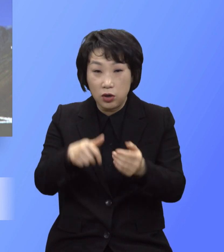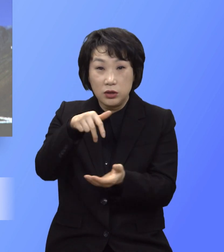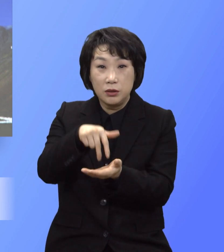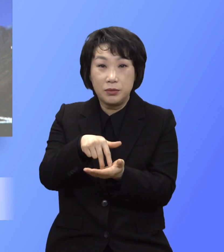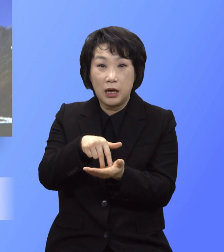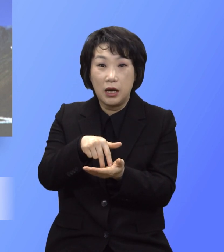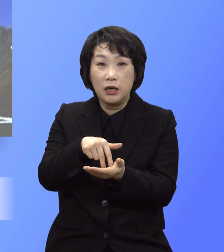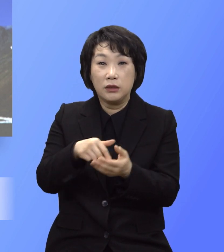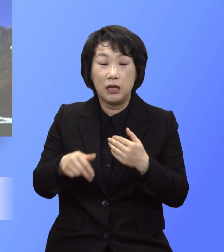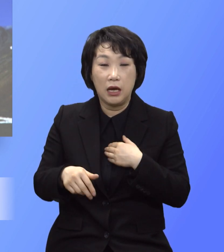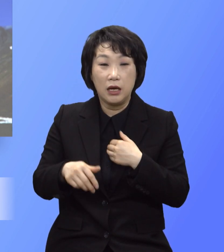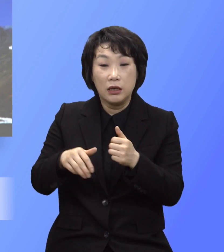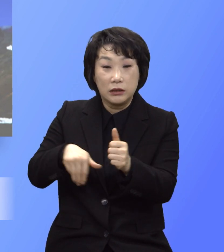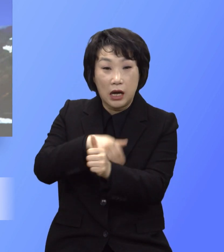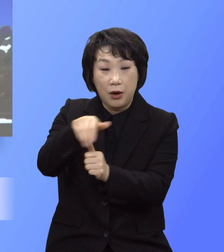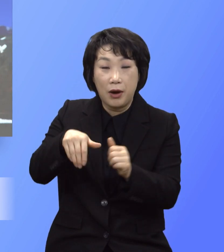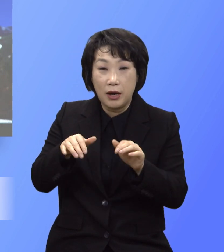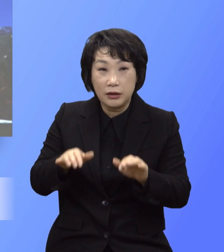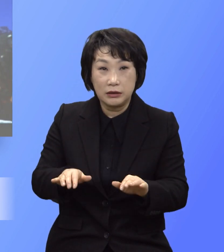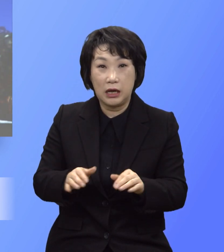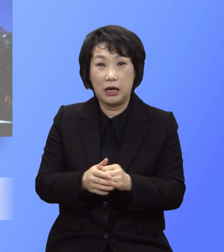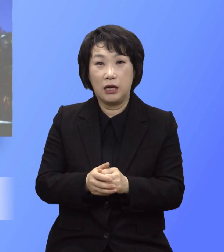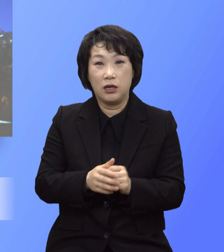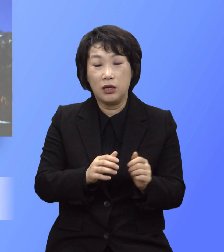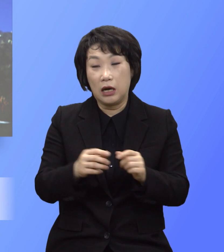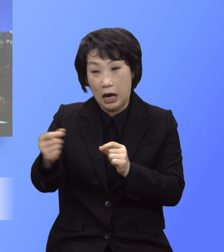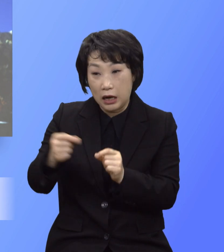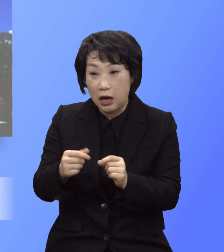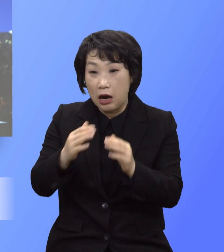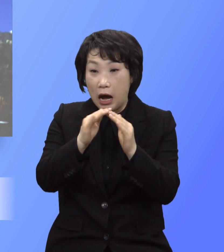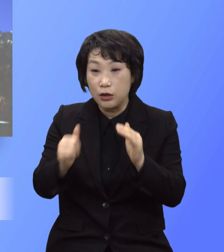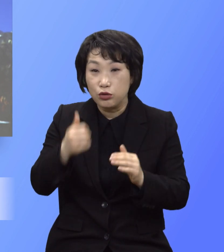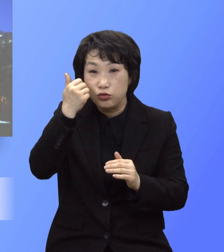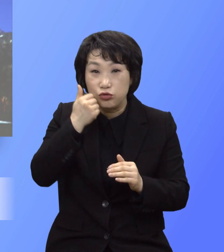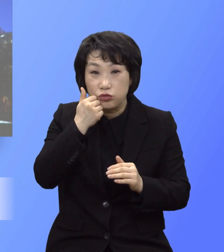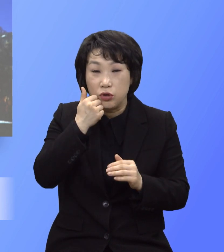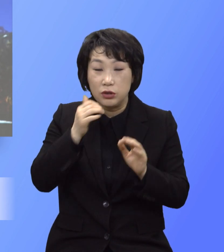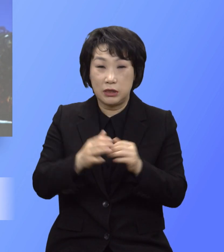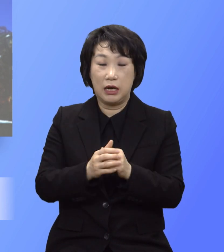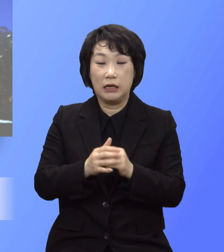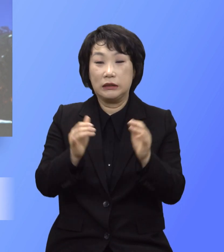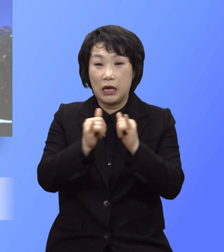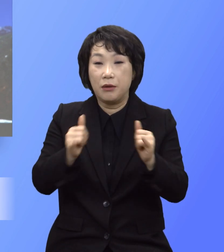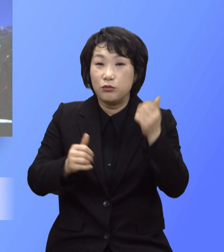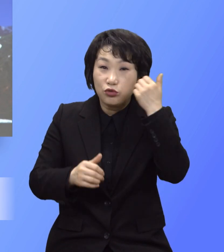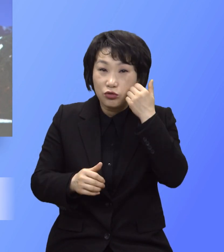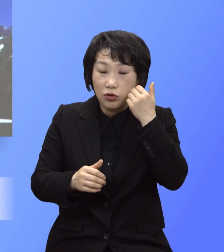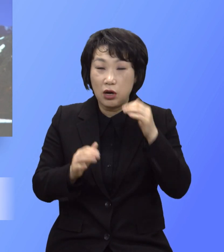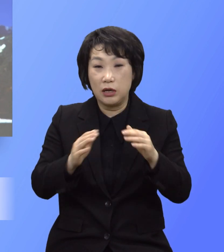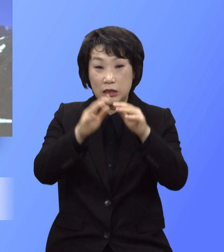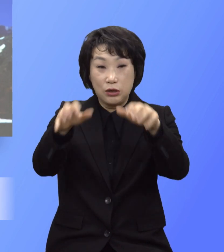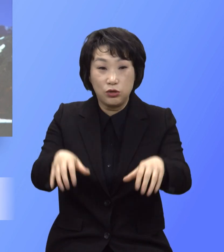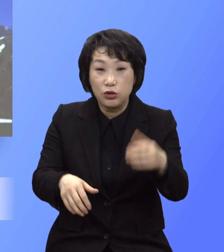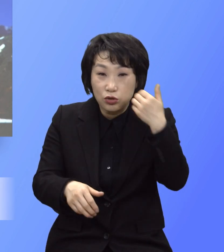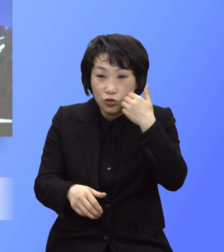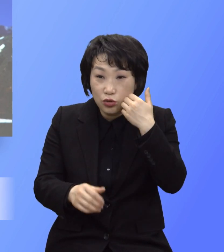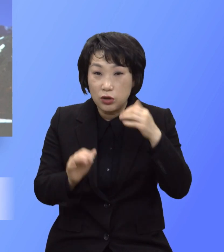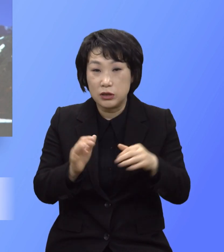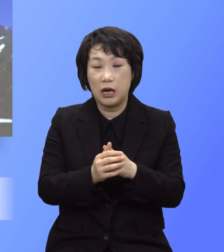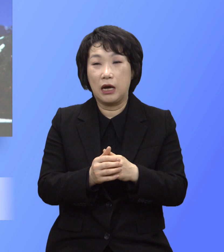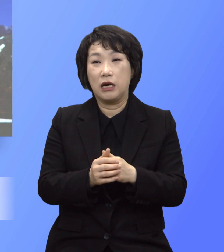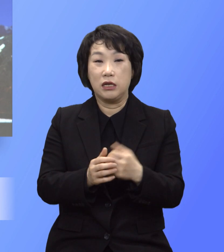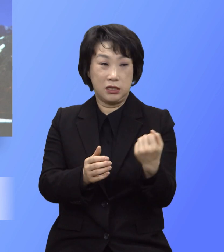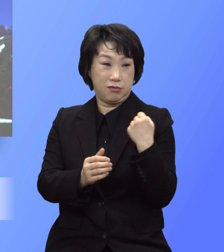현실을 통해서 상황을 통해서 가까운 가족을 통해서 사람을 통해서 이웃을 통해서